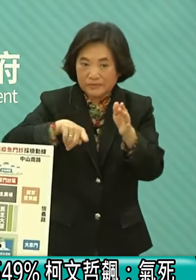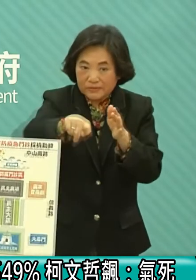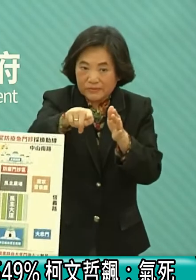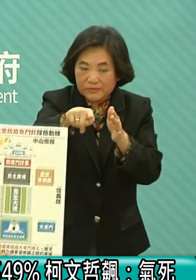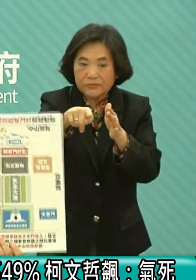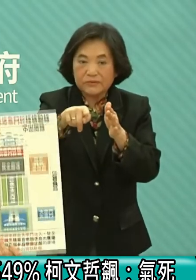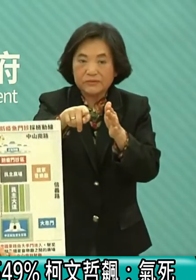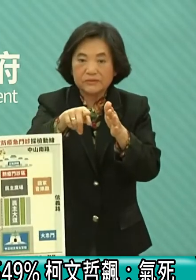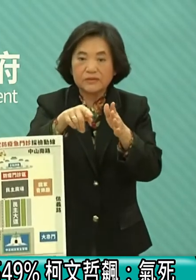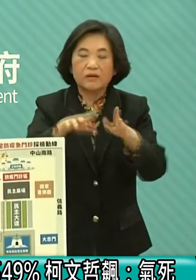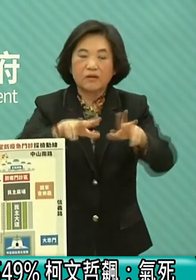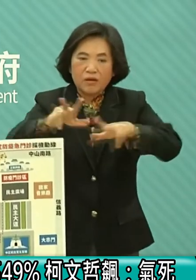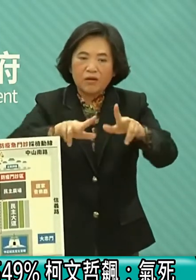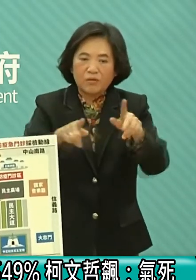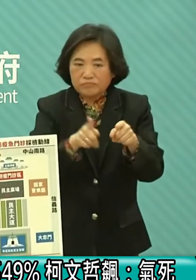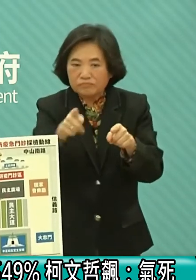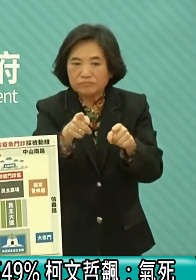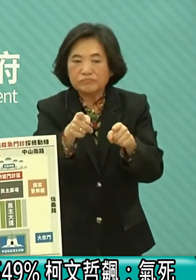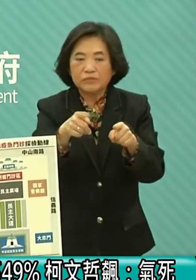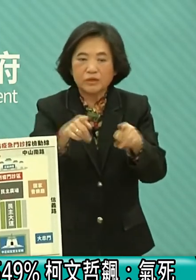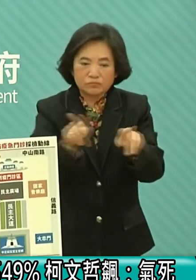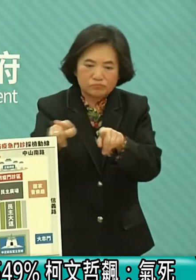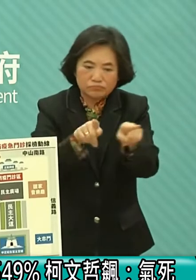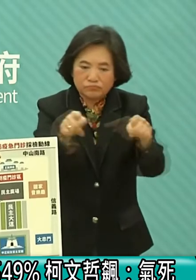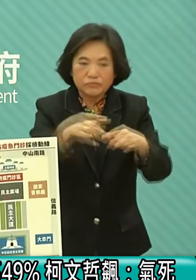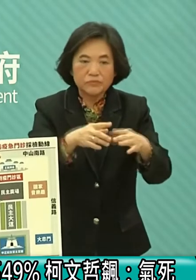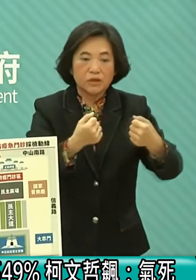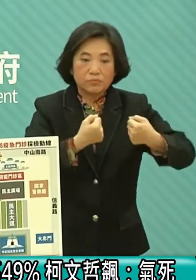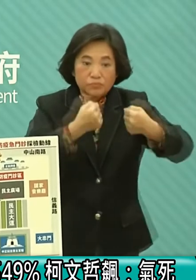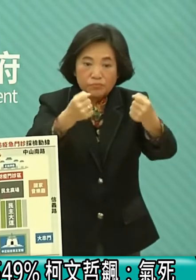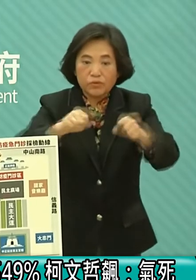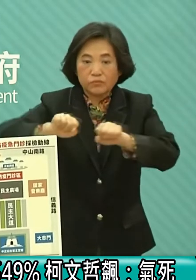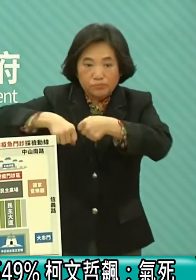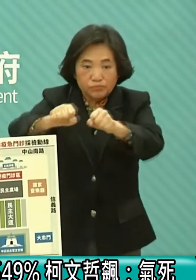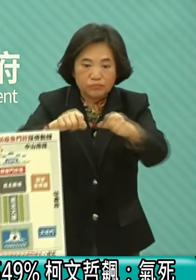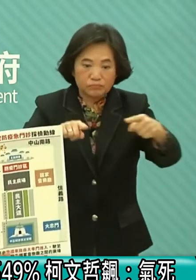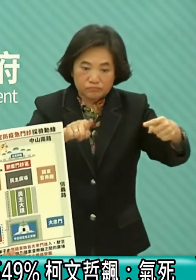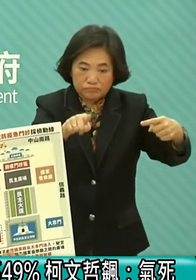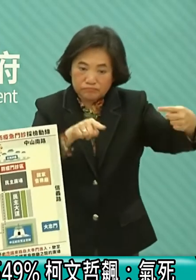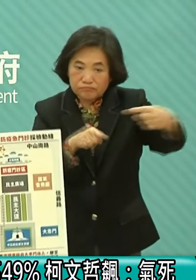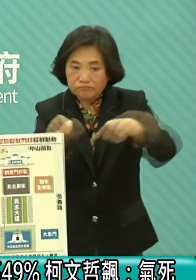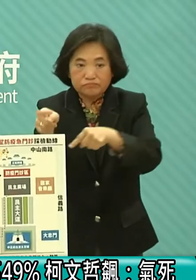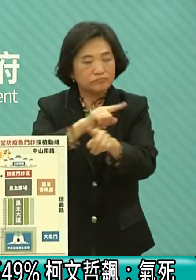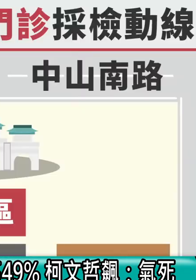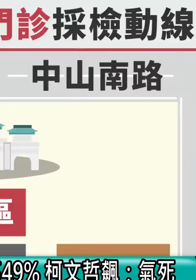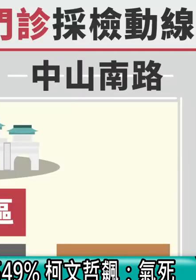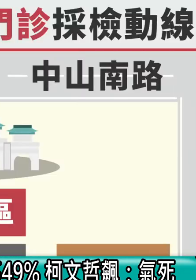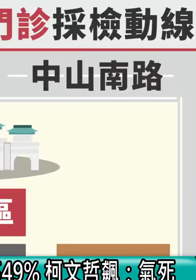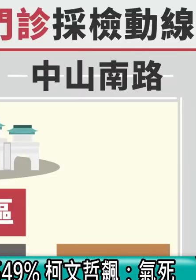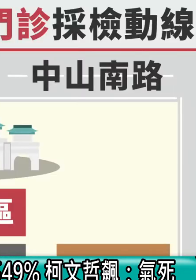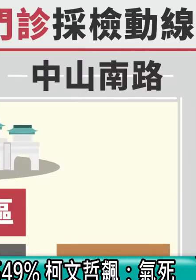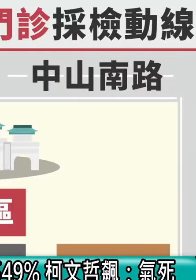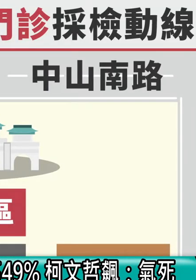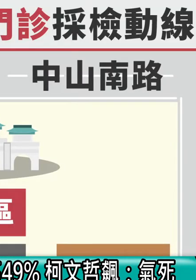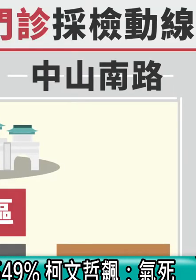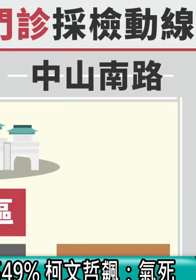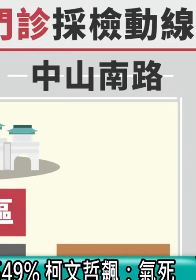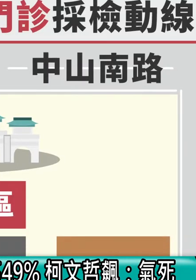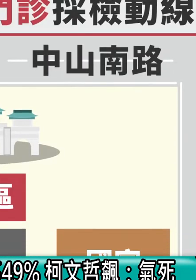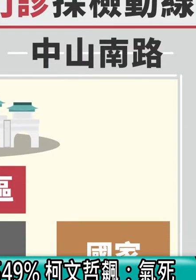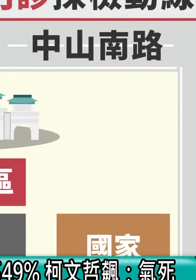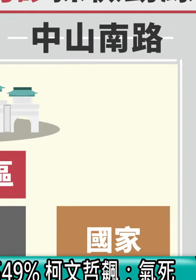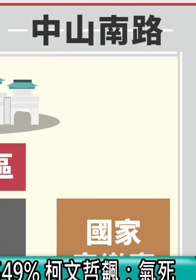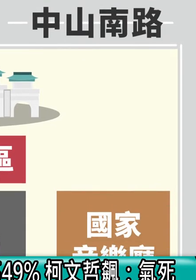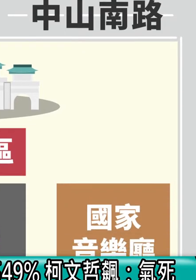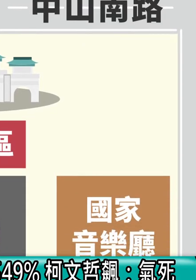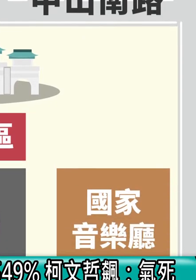一下哈动线。我希望大家不要事先找好动线的哈，才不会乱掉。那这个还是要